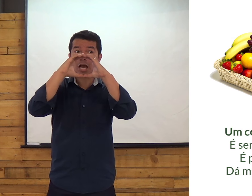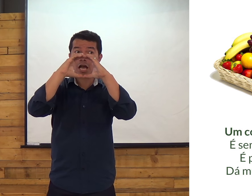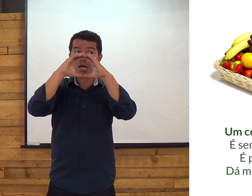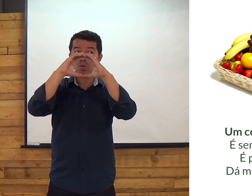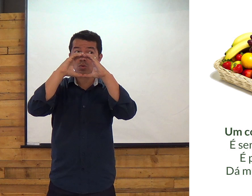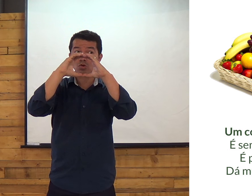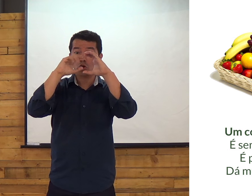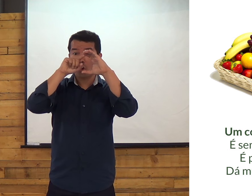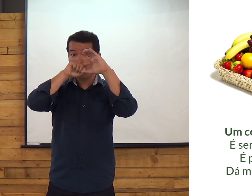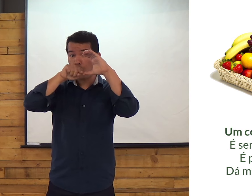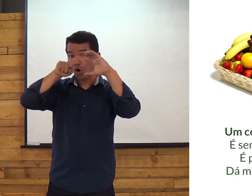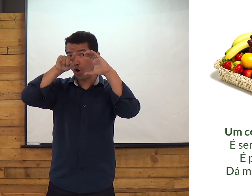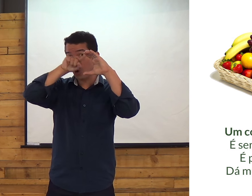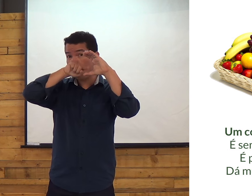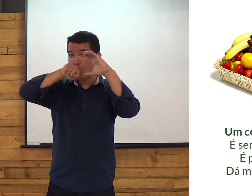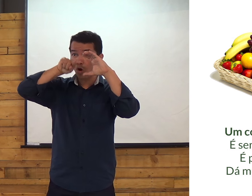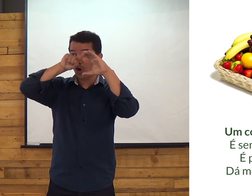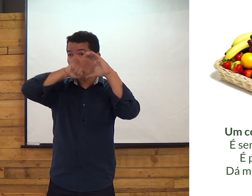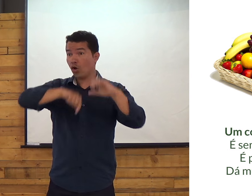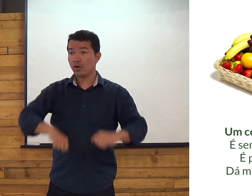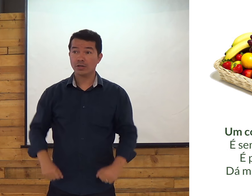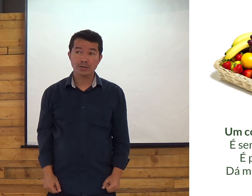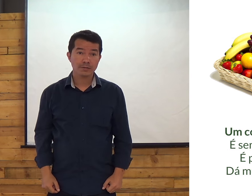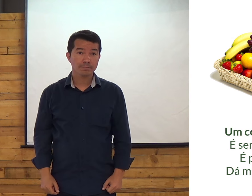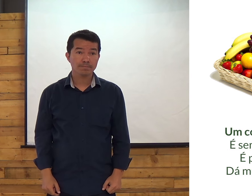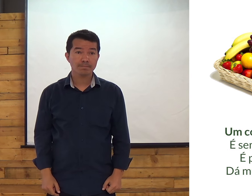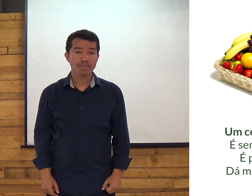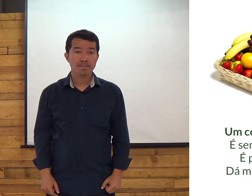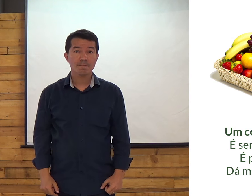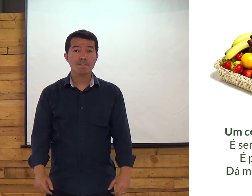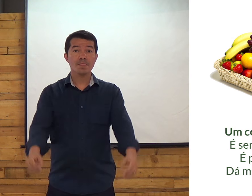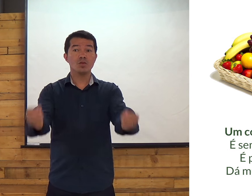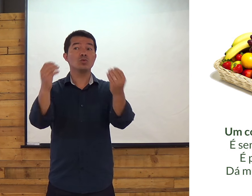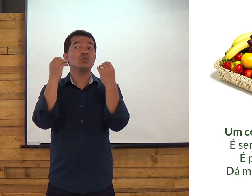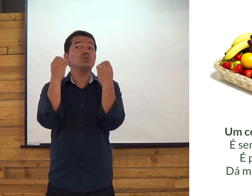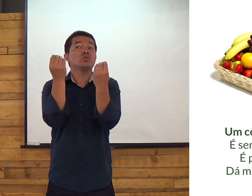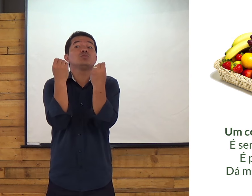Não trabalha para Deus. Zero é o seu serviço.